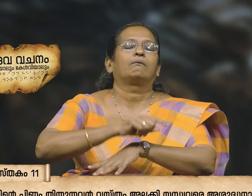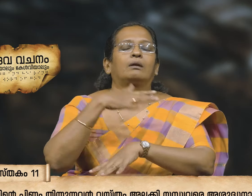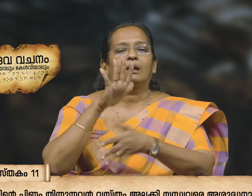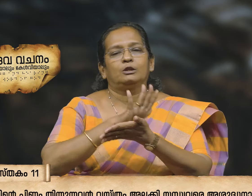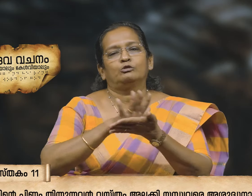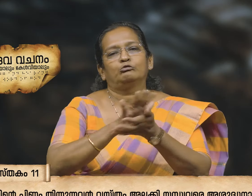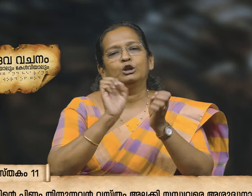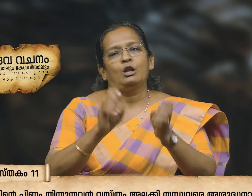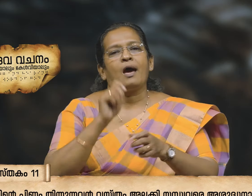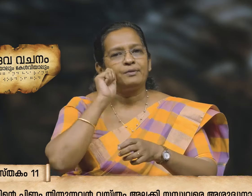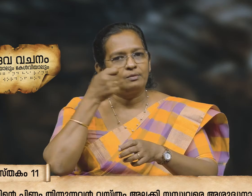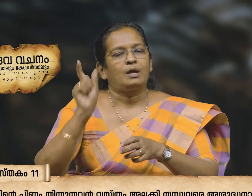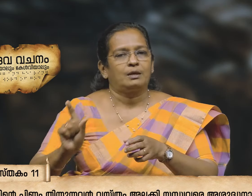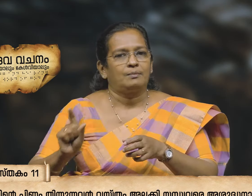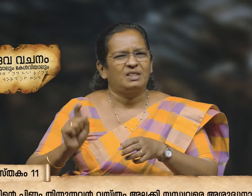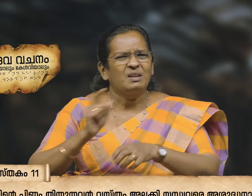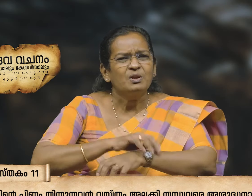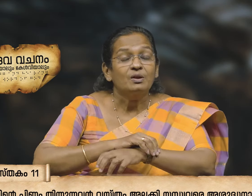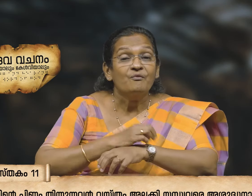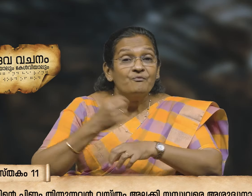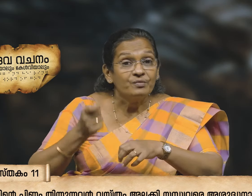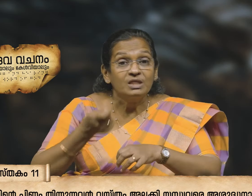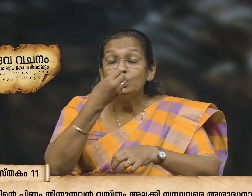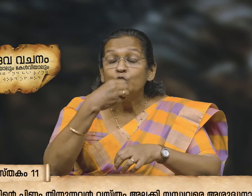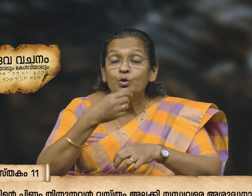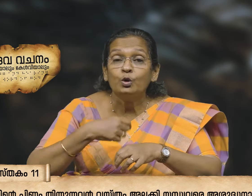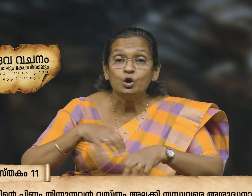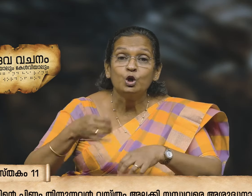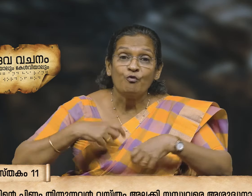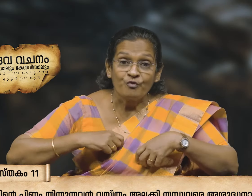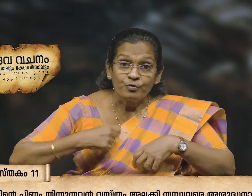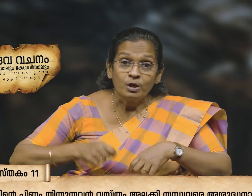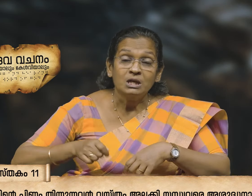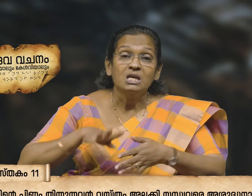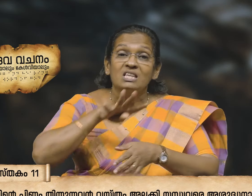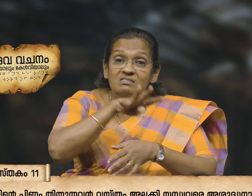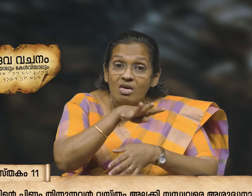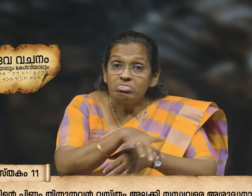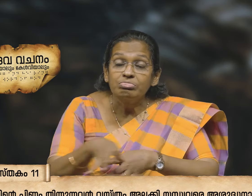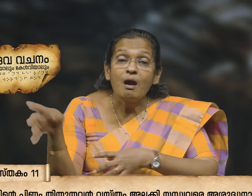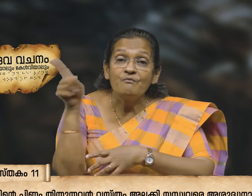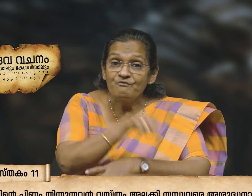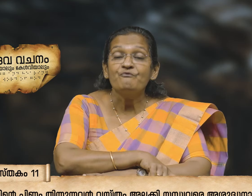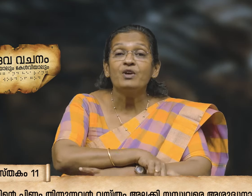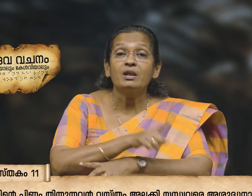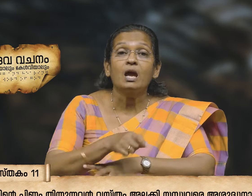അതിൻ്റെ പിണം തിന്നുന്നവൻ വസ്ത്രമലക്കി സന്ധ്യ വരെ അശുദ്ധനായിരിക്കണം. അതിൻ്റെ പിണം